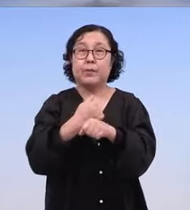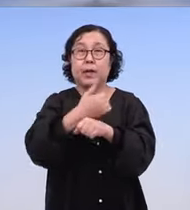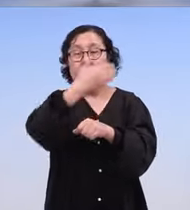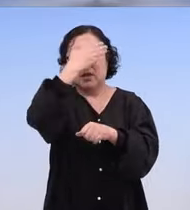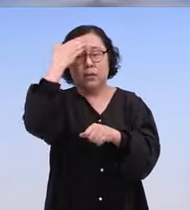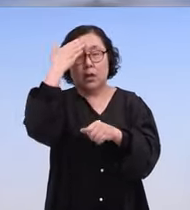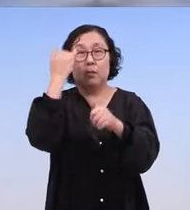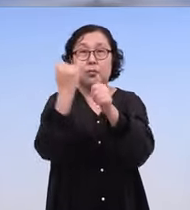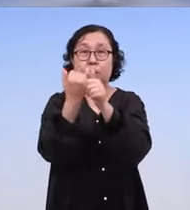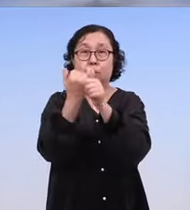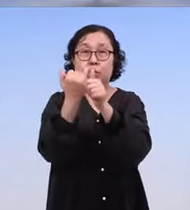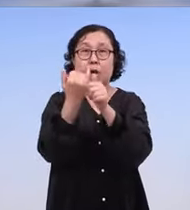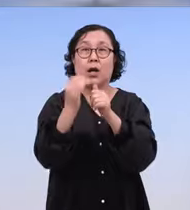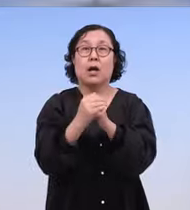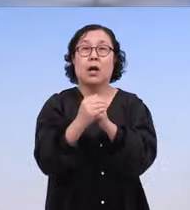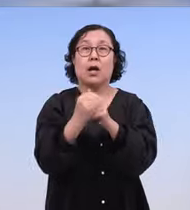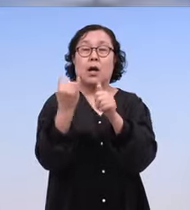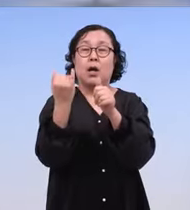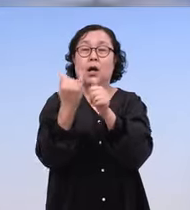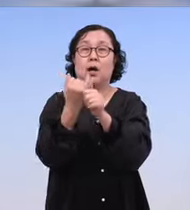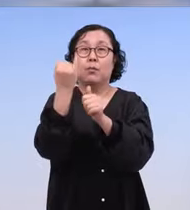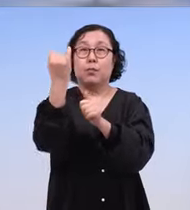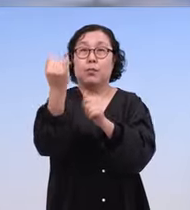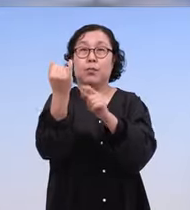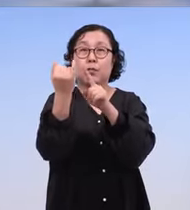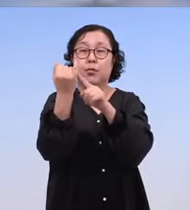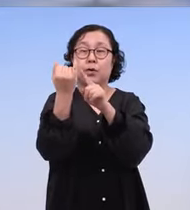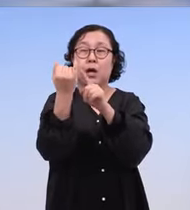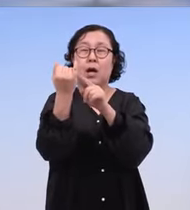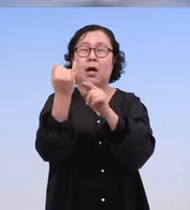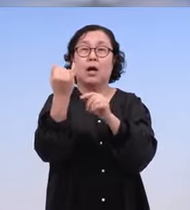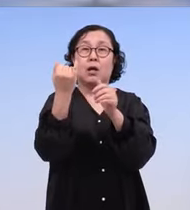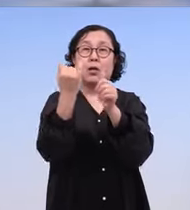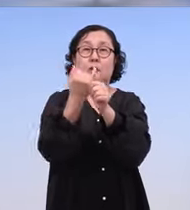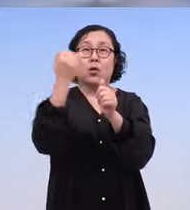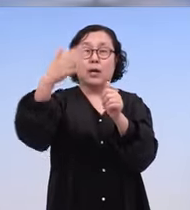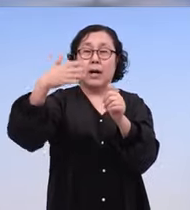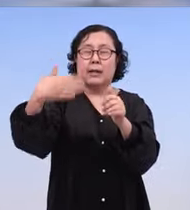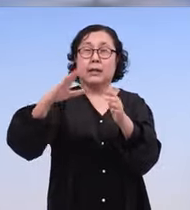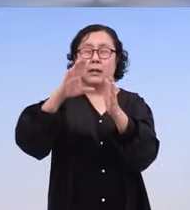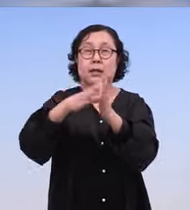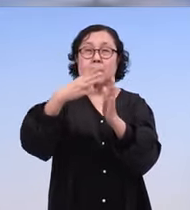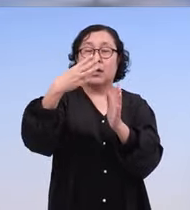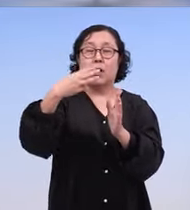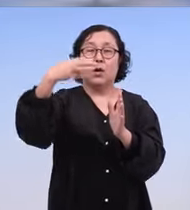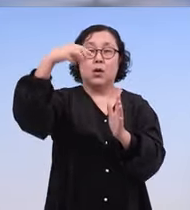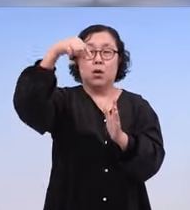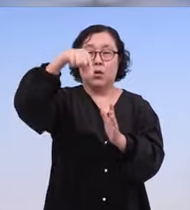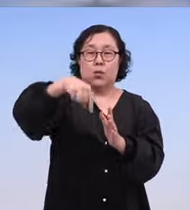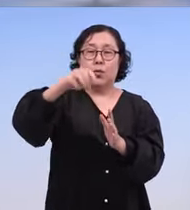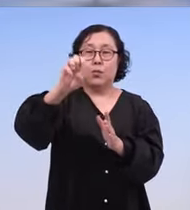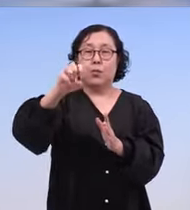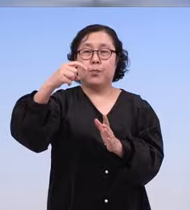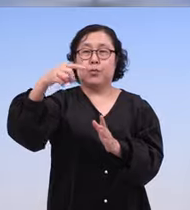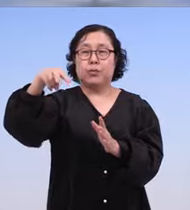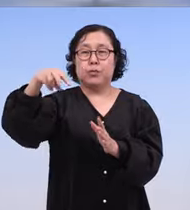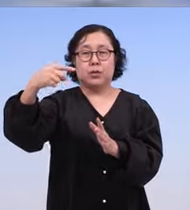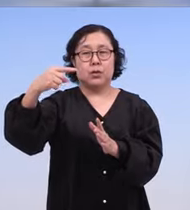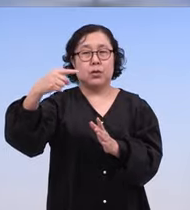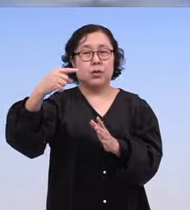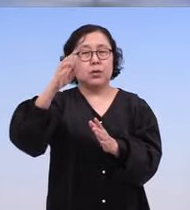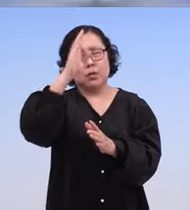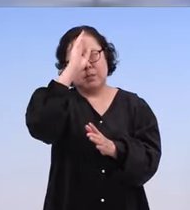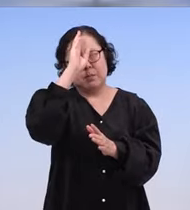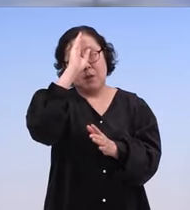무슨 일이 있었냐 하면, 부인이 처녀 때 결혼하기 전에 미혼 시절에 루푸스 병을 만난 겁니다. 이